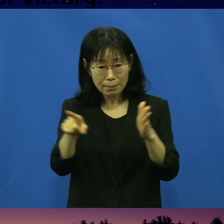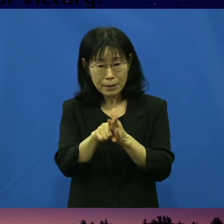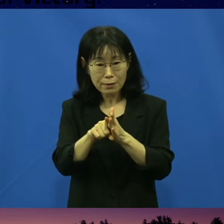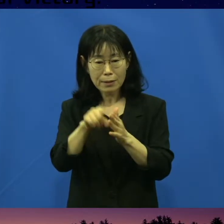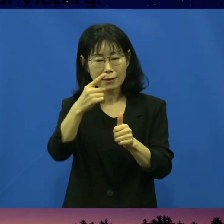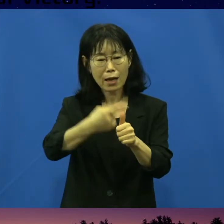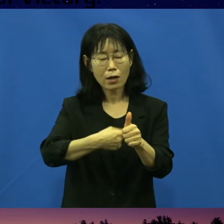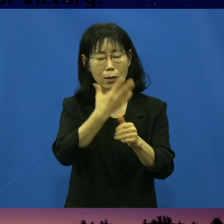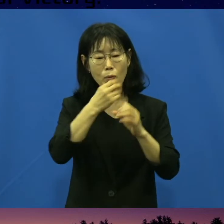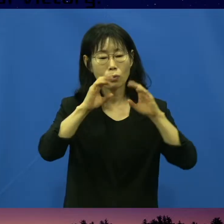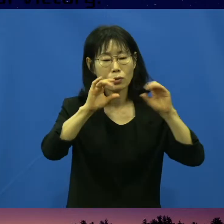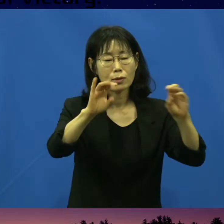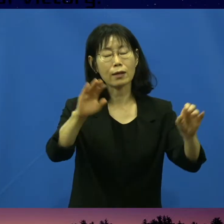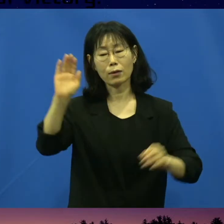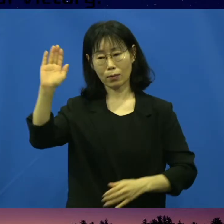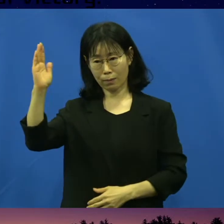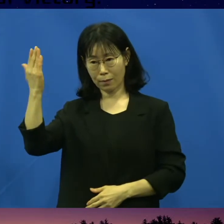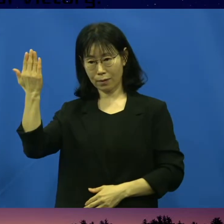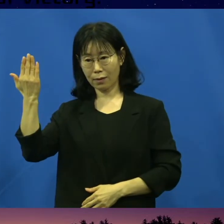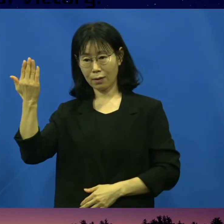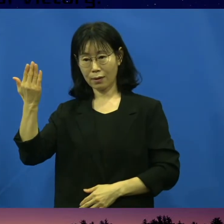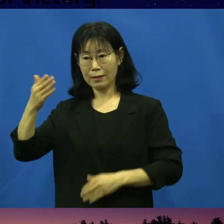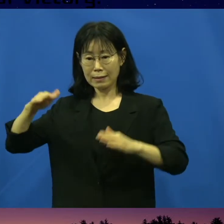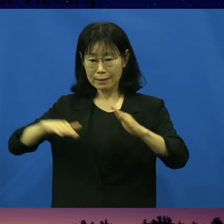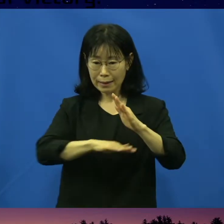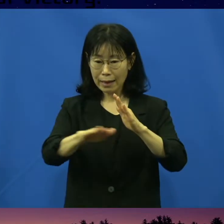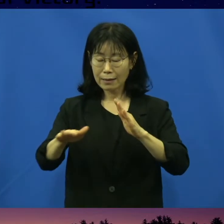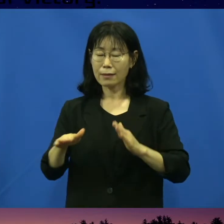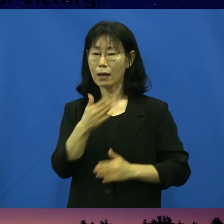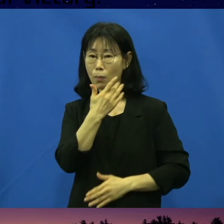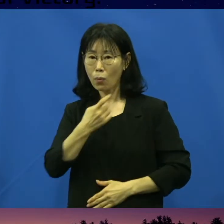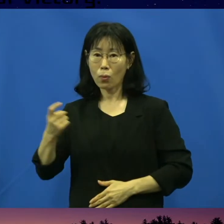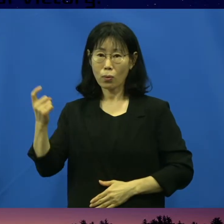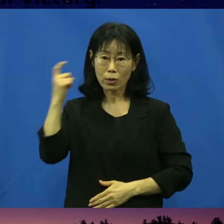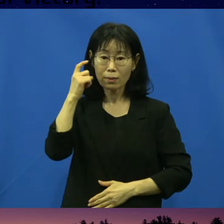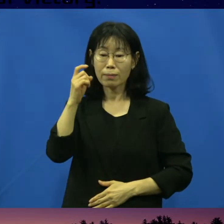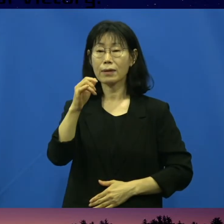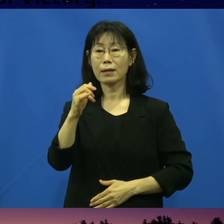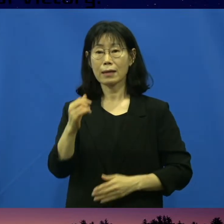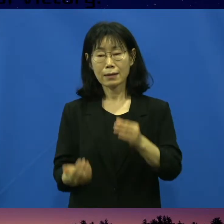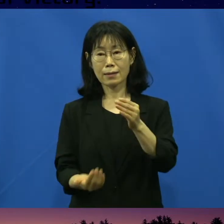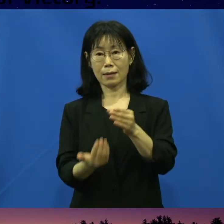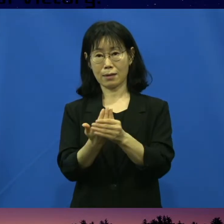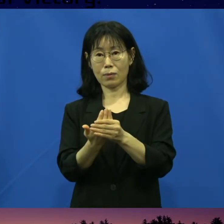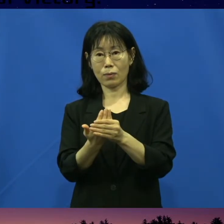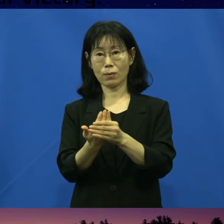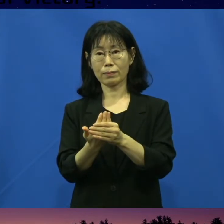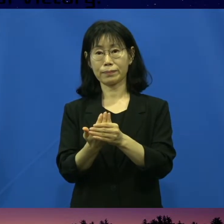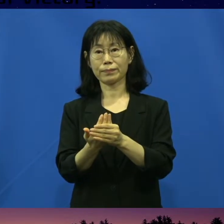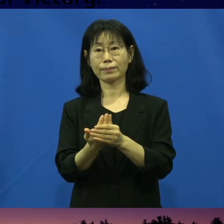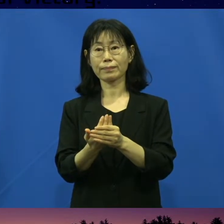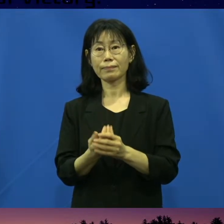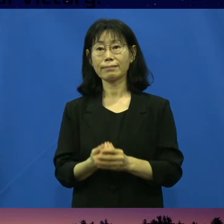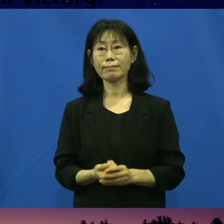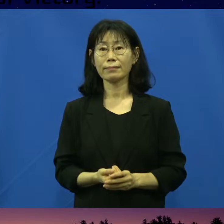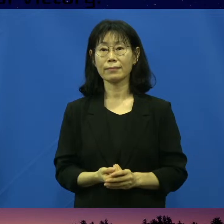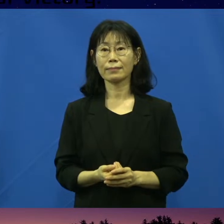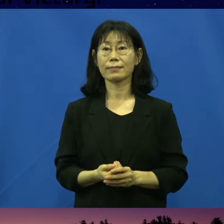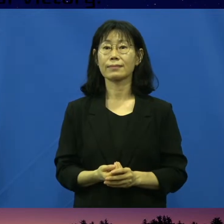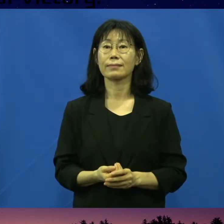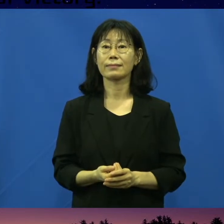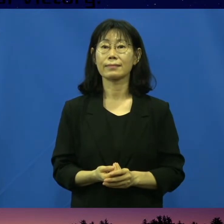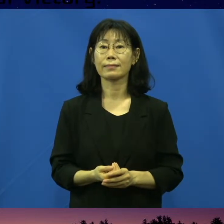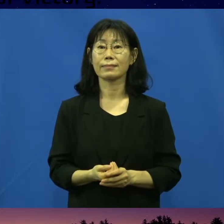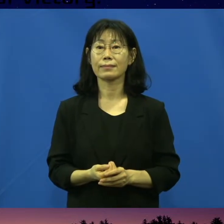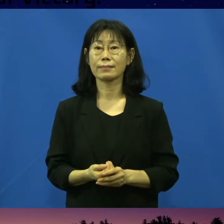믿어요. 저는 우리 가정에 복음이 들어오고, 우리 그 작은 아버지가 우리